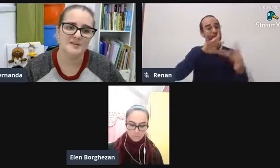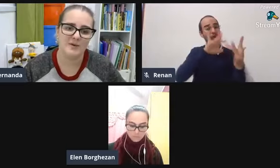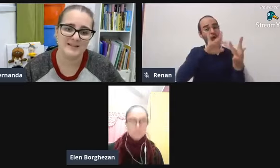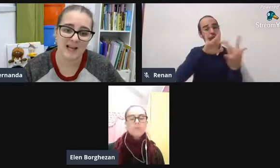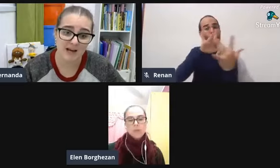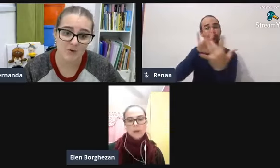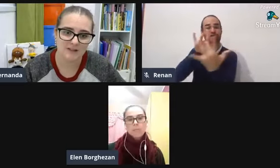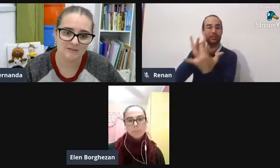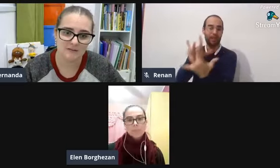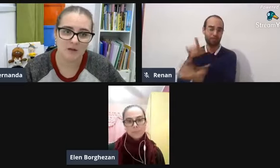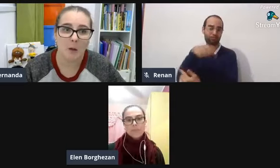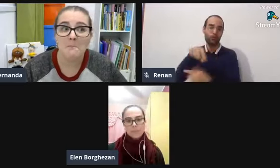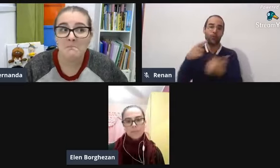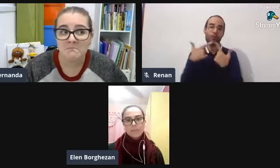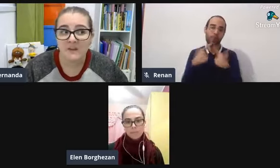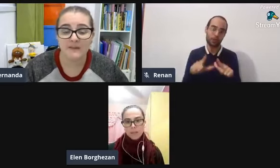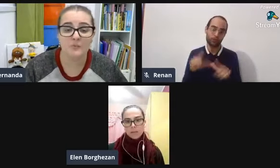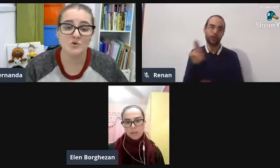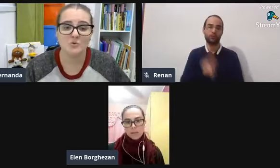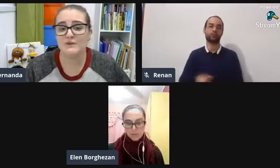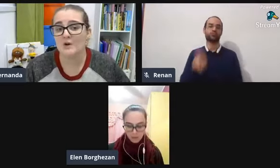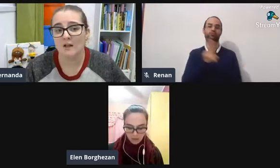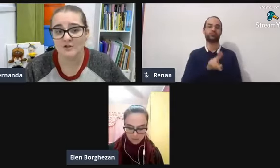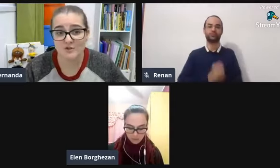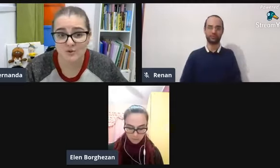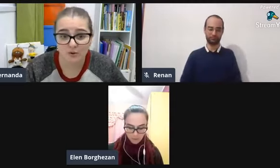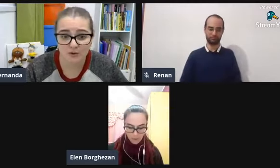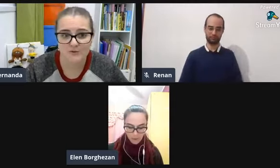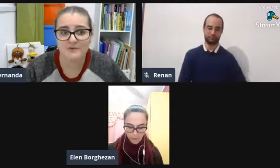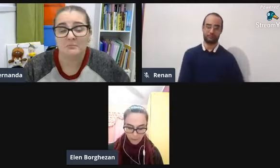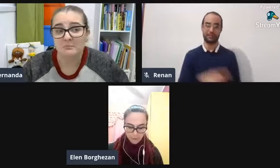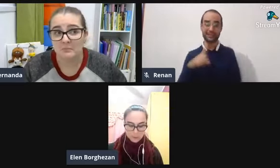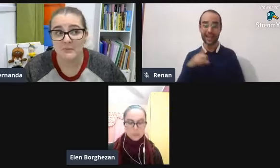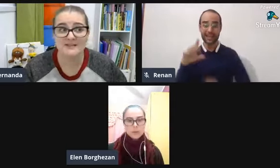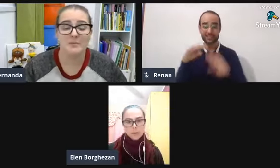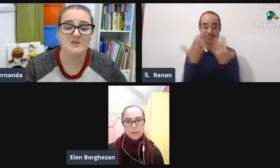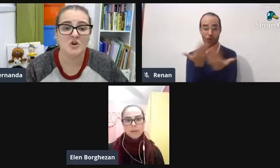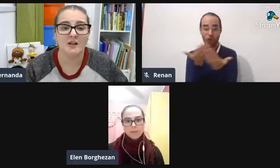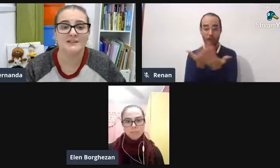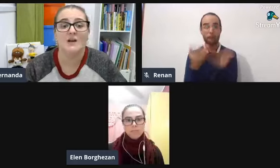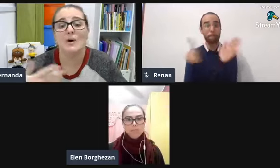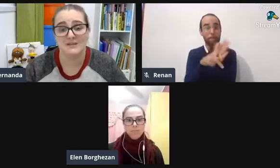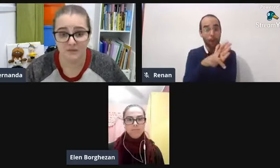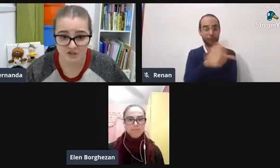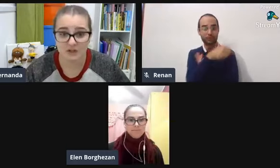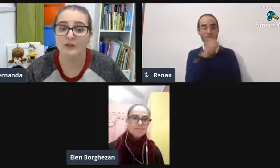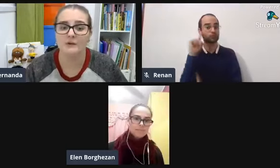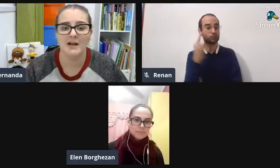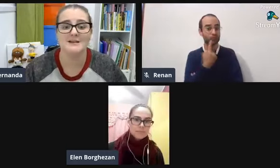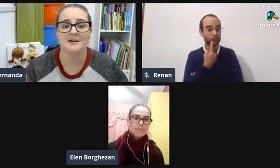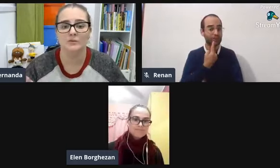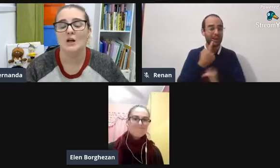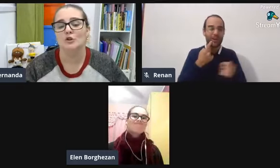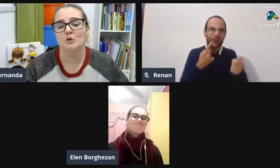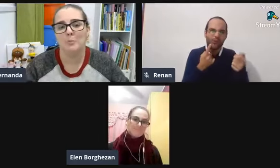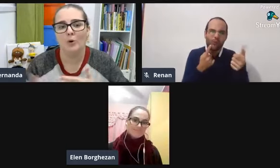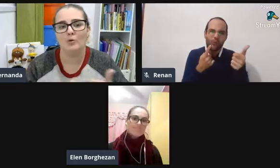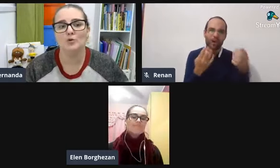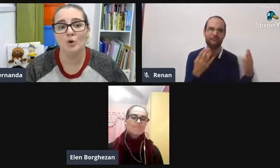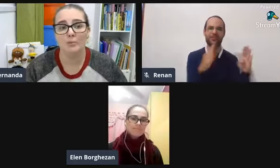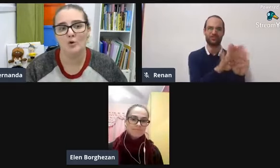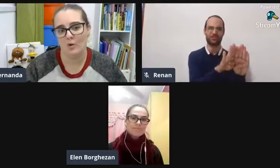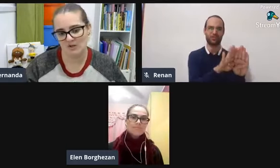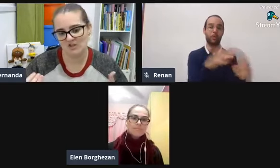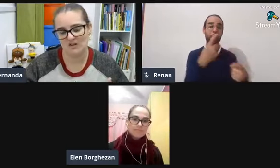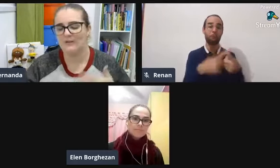que usam essa língua. Temos uma escola de surdos, mas é uma escola que está quase fechando em razão do